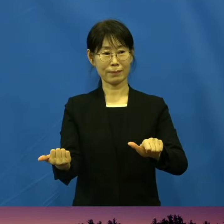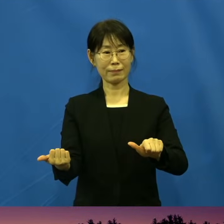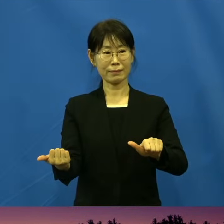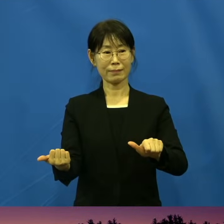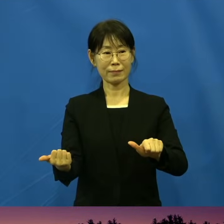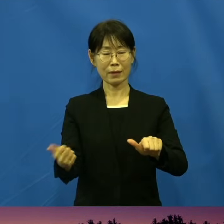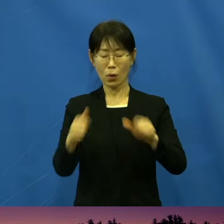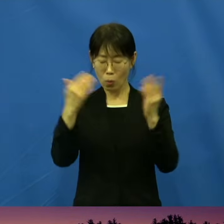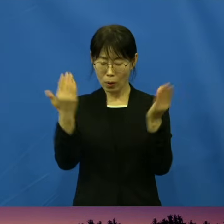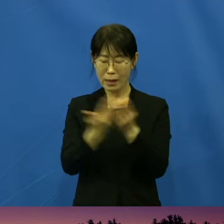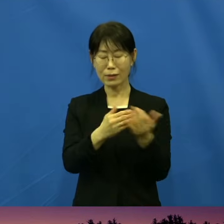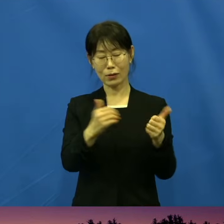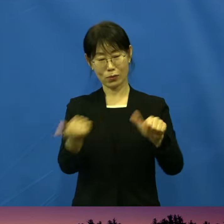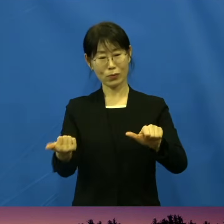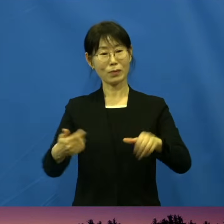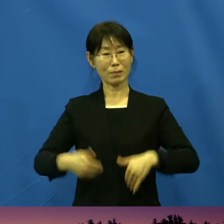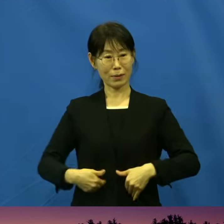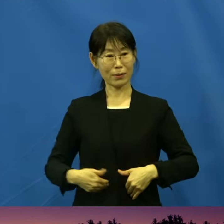완전히 죽어야 된다는 거예요.